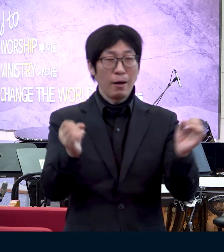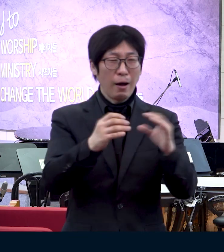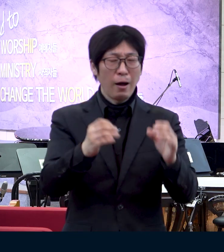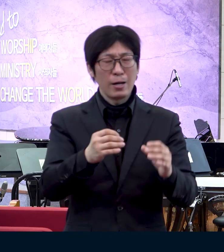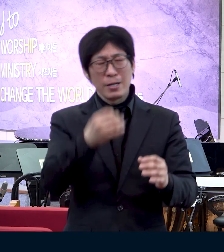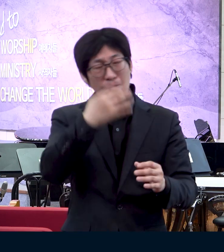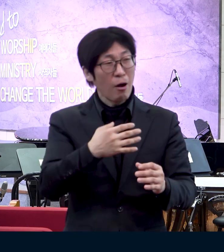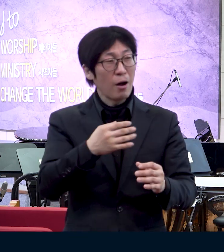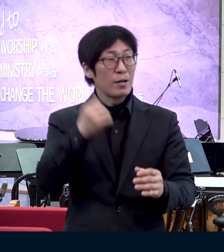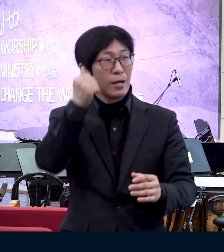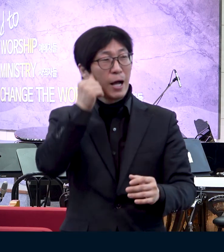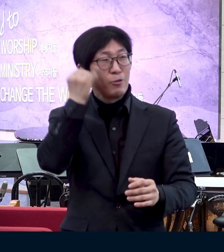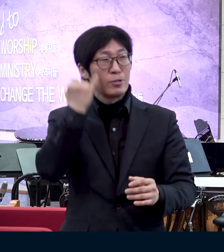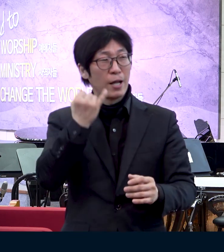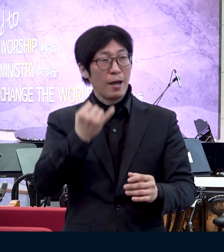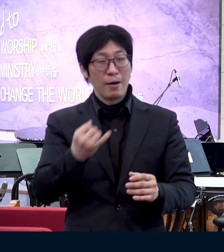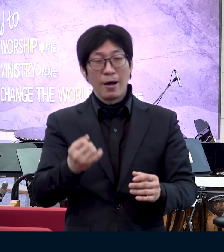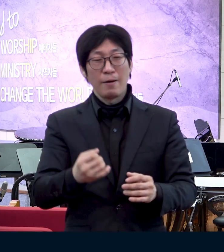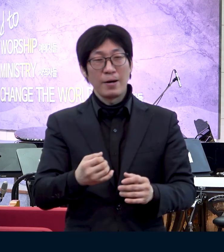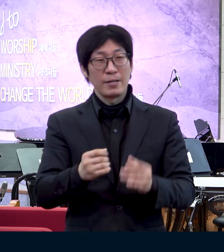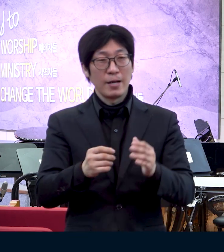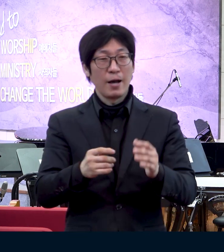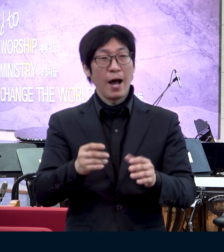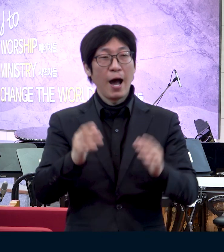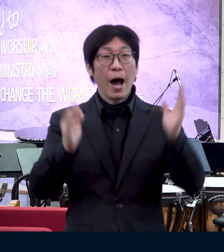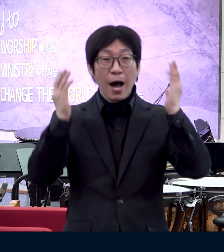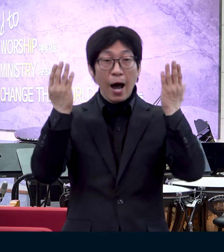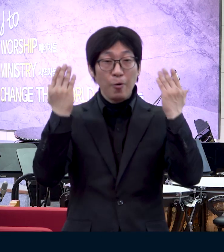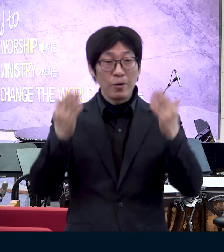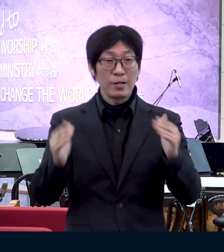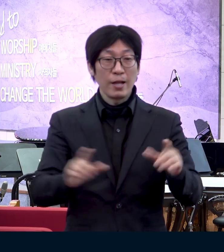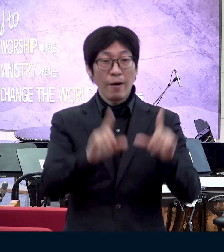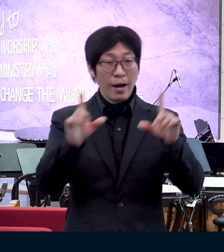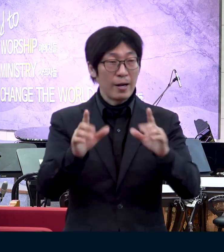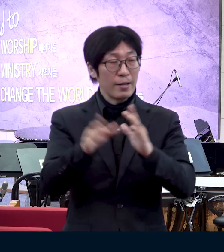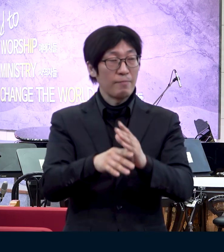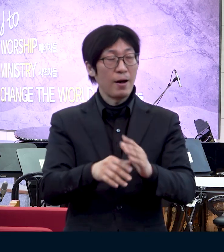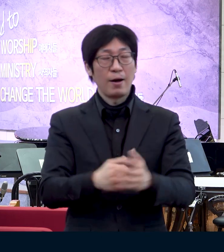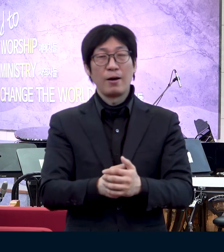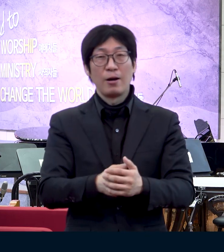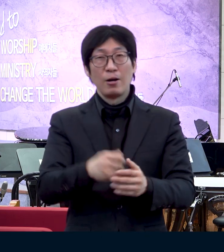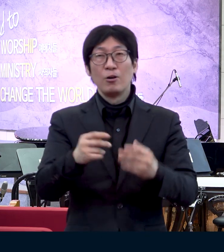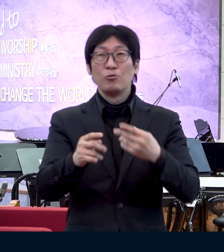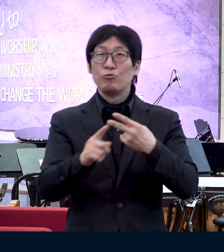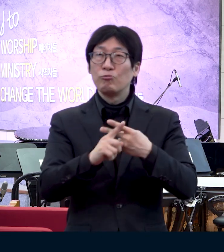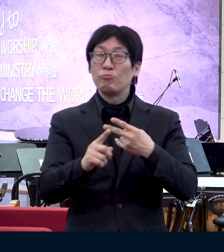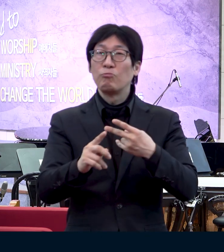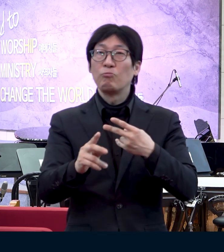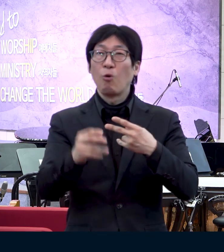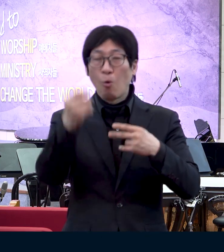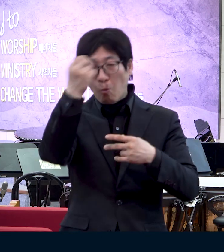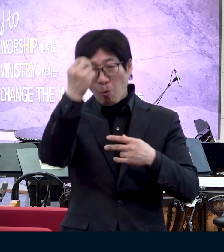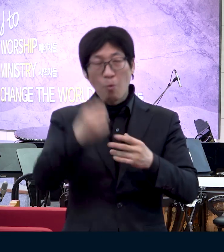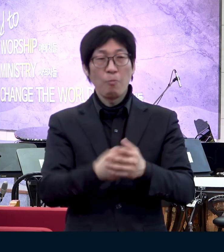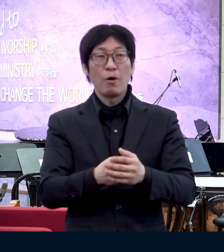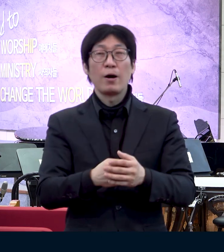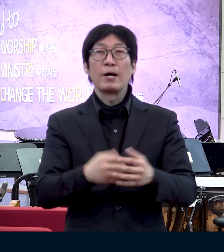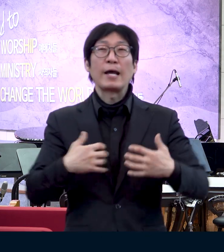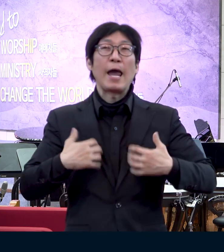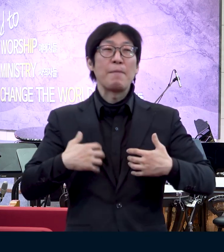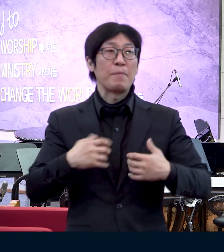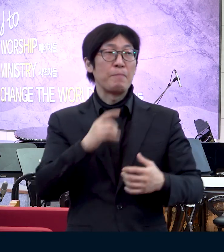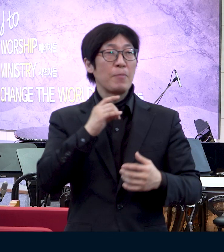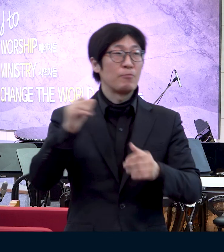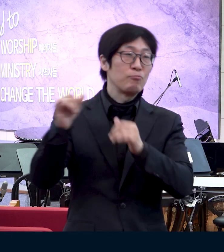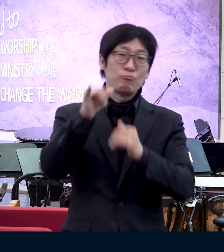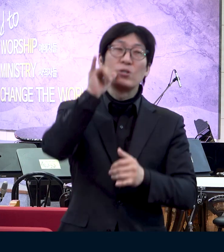힘드니까 거기서 빗나가기 시작했어요. 학교에서 막 그냥 빗나가기 시작하면서 중학교 지나고 고등학교 들어가서는 깽단에